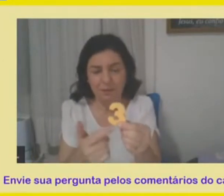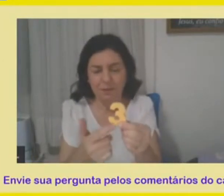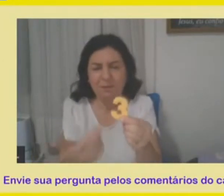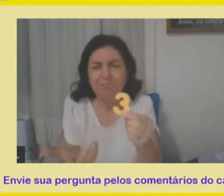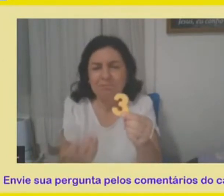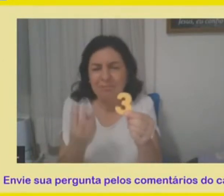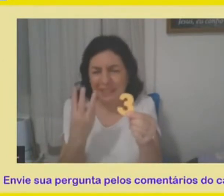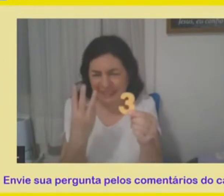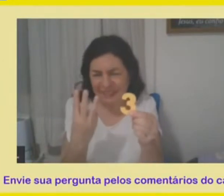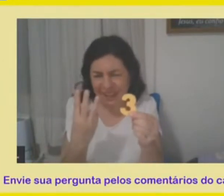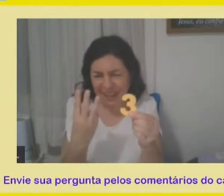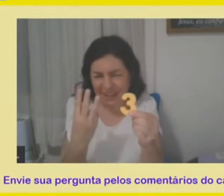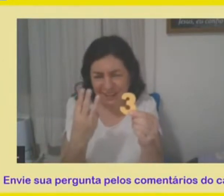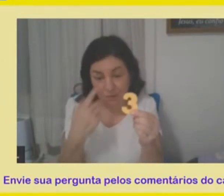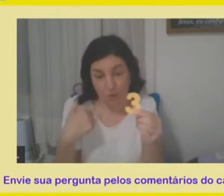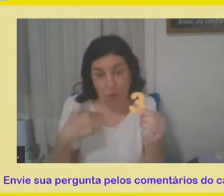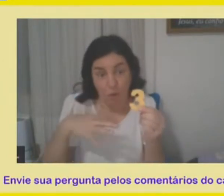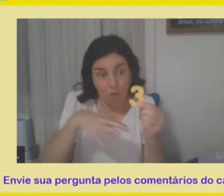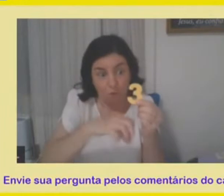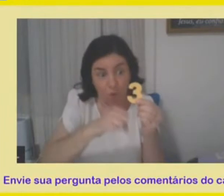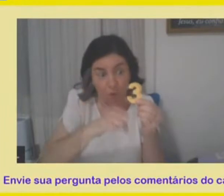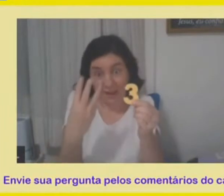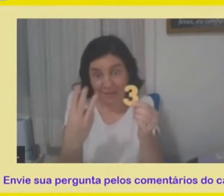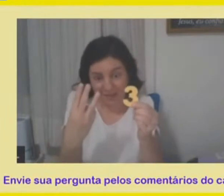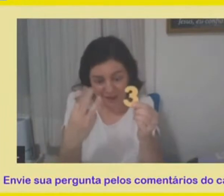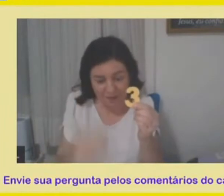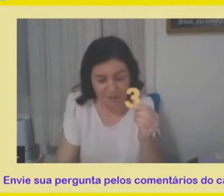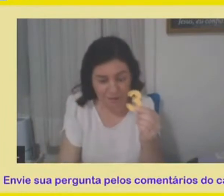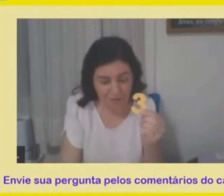Também esse aqui, ó. Que número é esse?